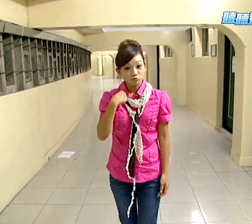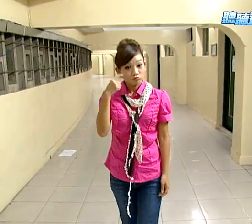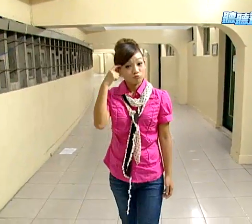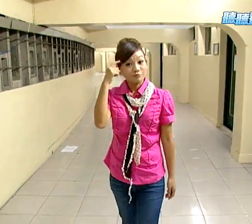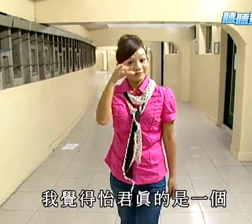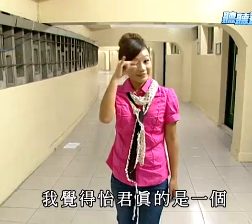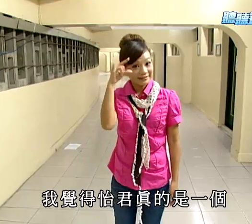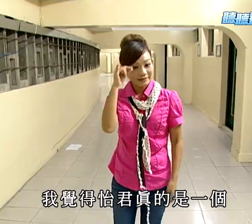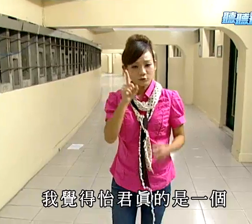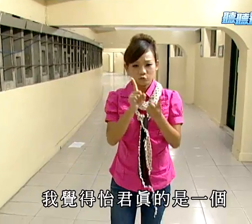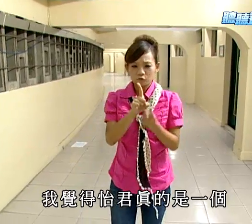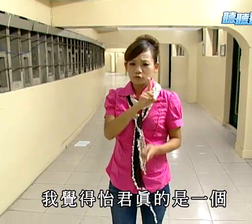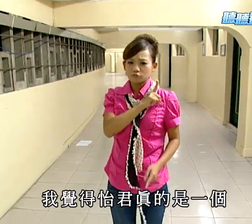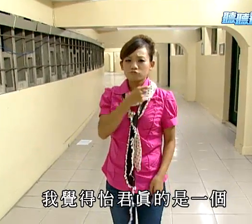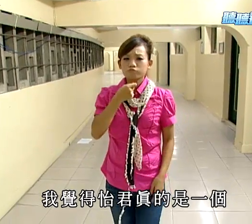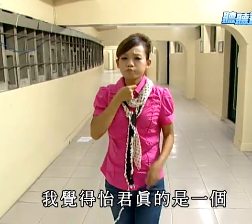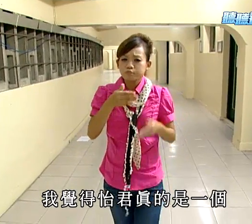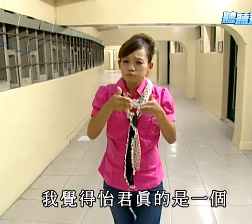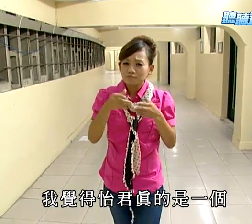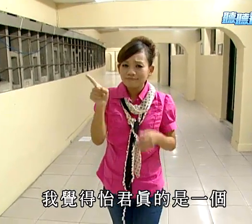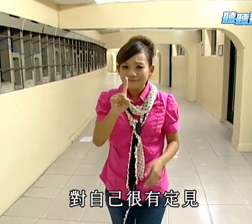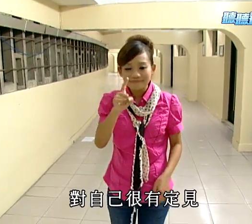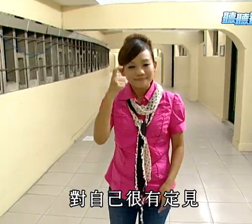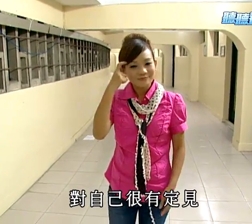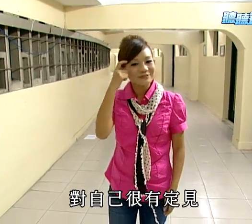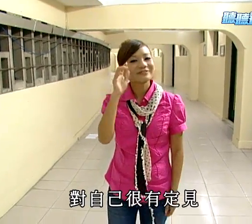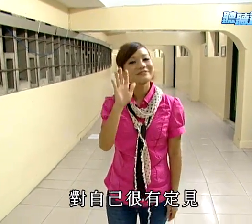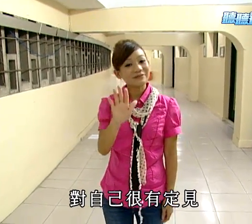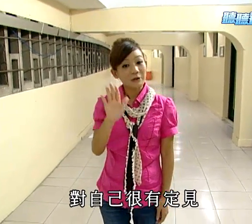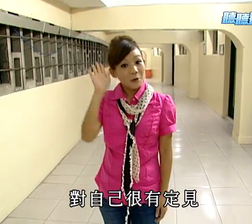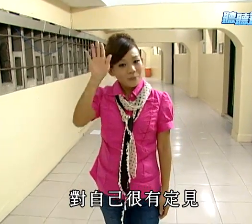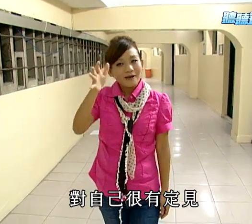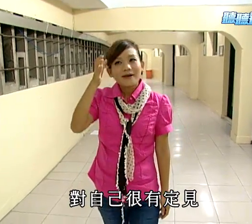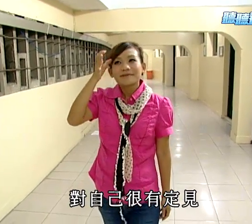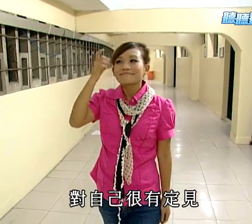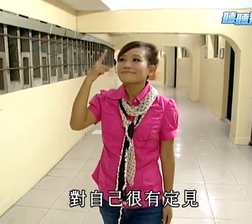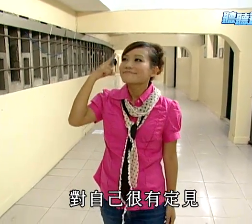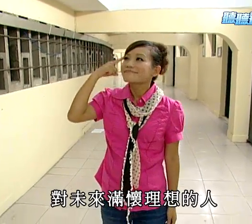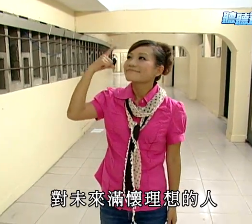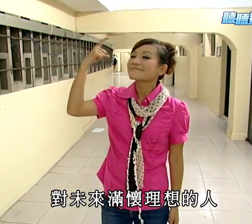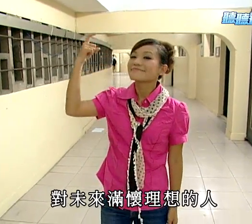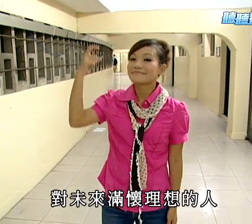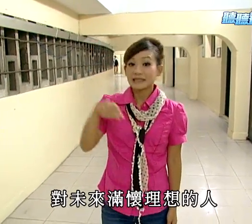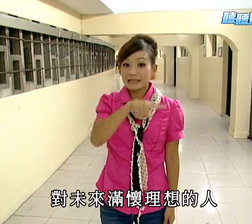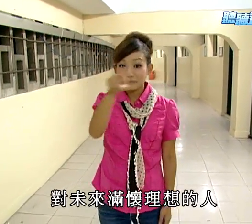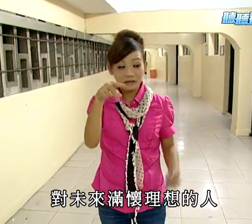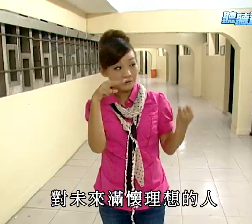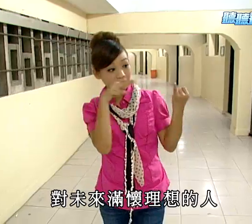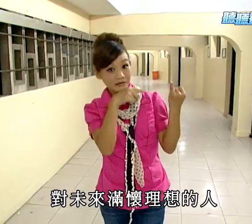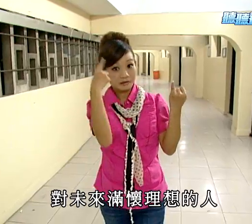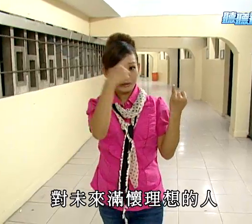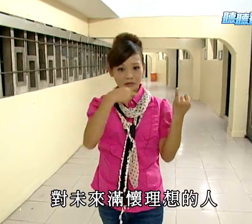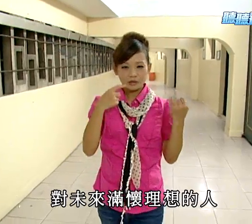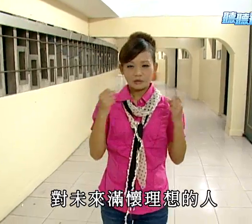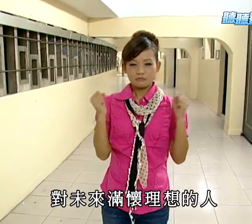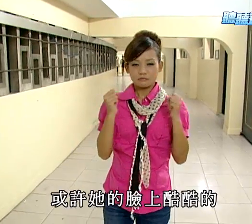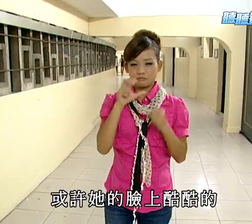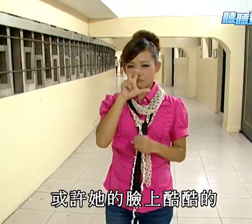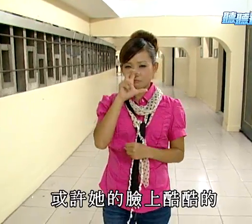我觉得怡君真的是一个对自己很有定见，对未来满怀理想的人。或许他的脸